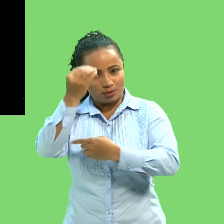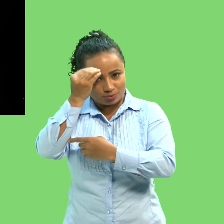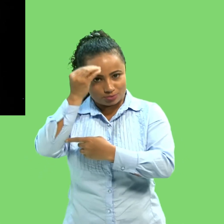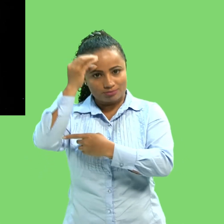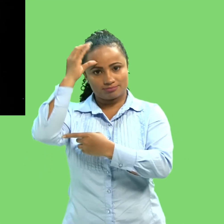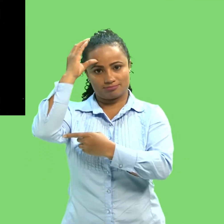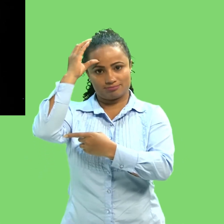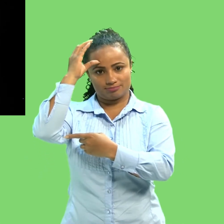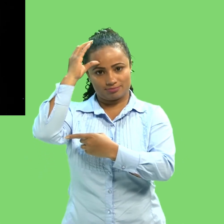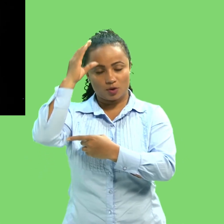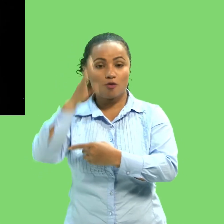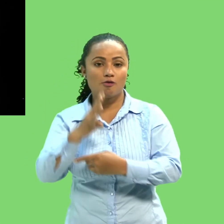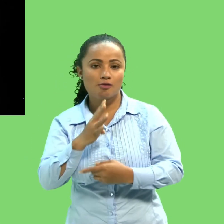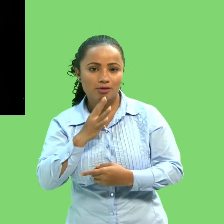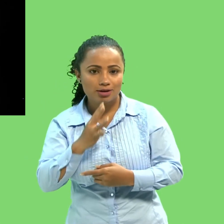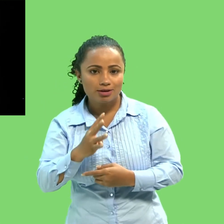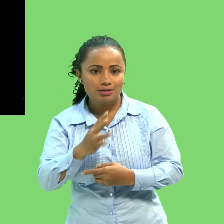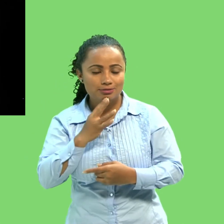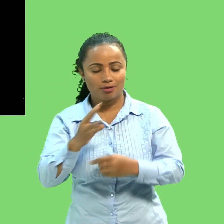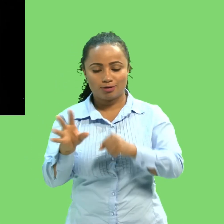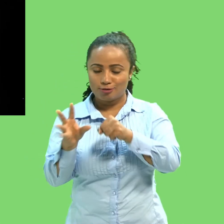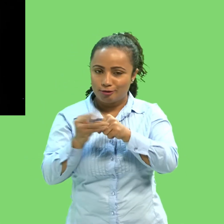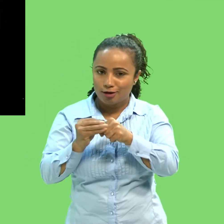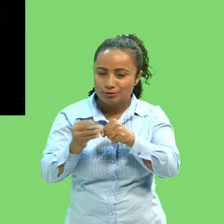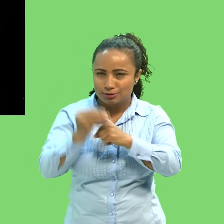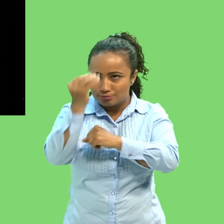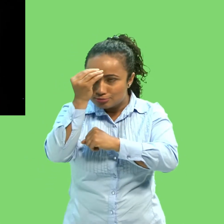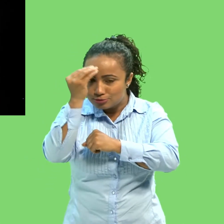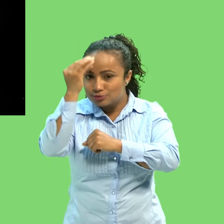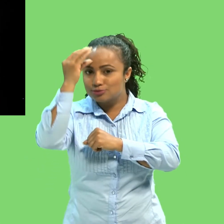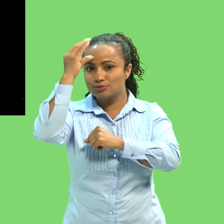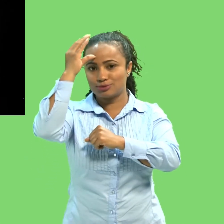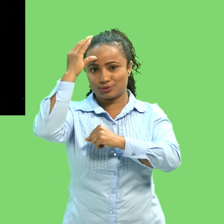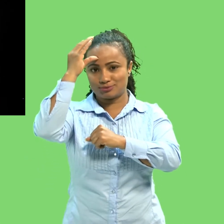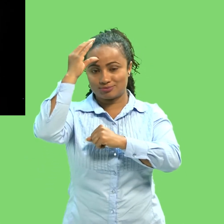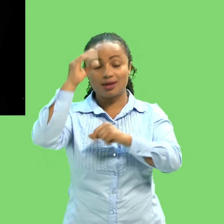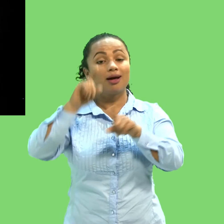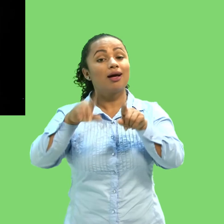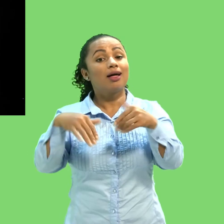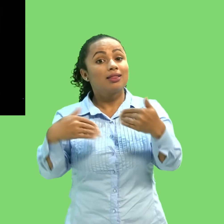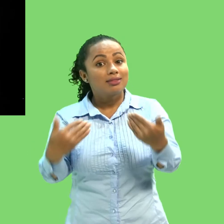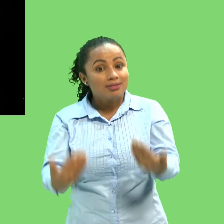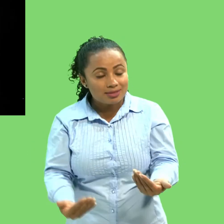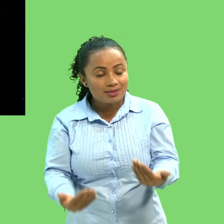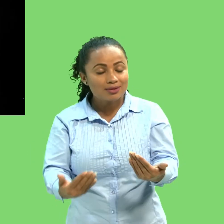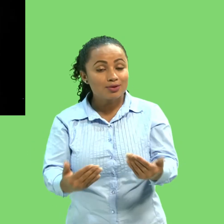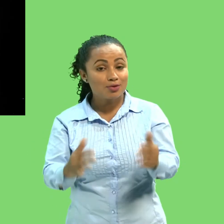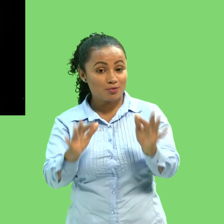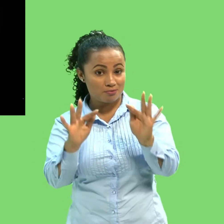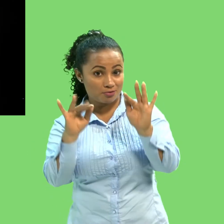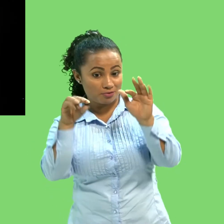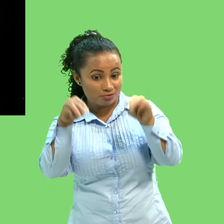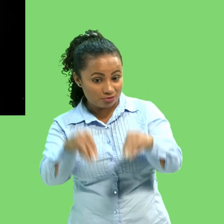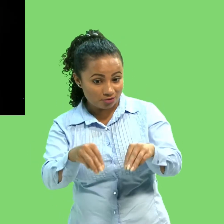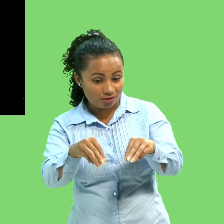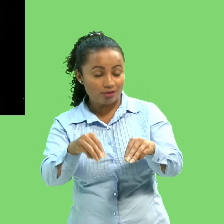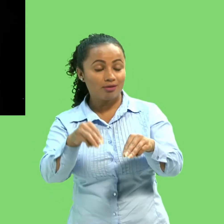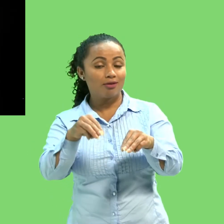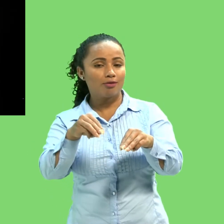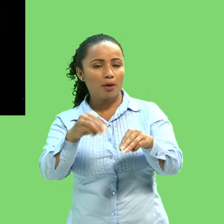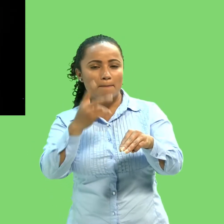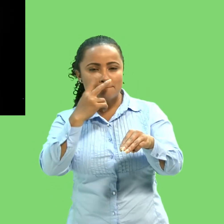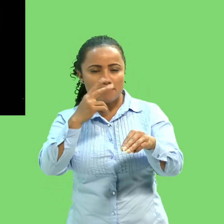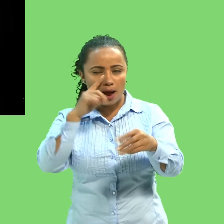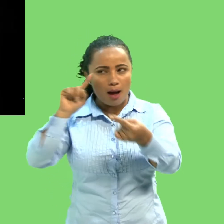E por fim, teremos um produto desse processo aí, né? Que vai estar ligado às condições